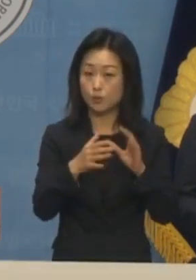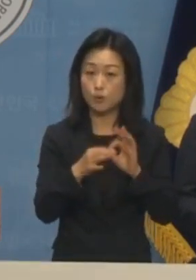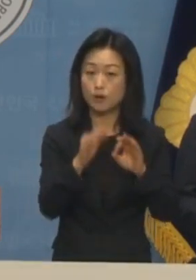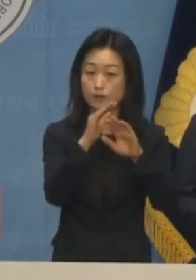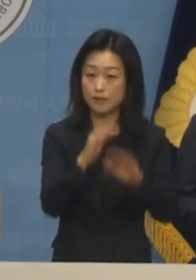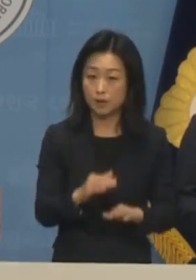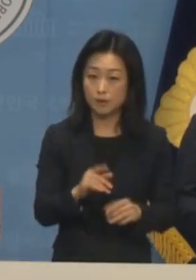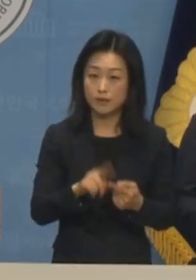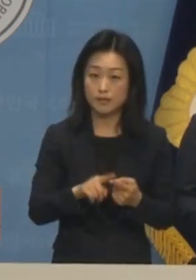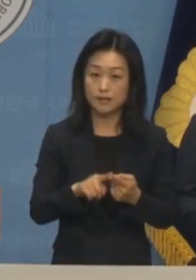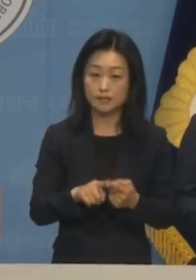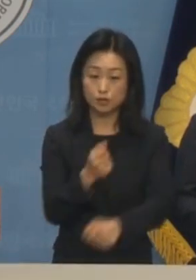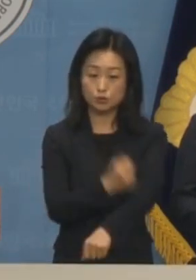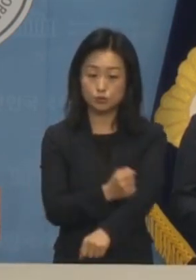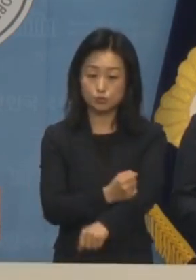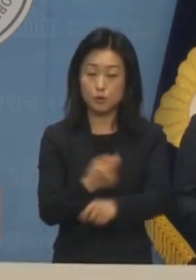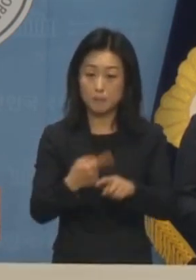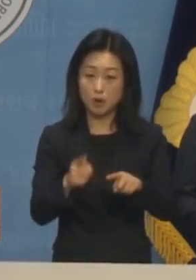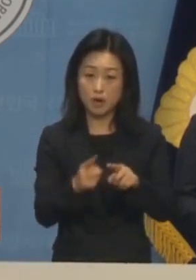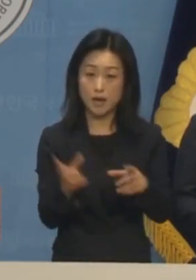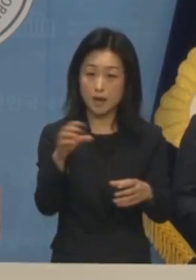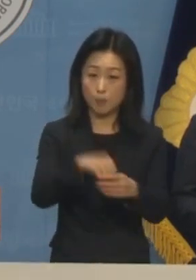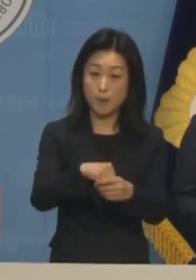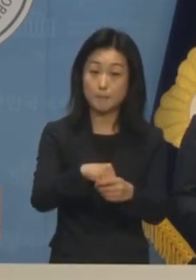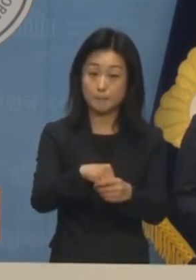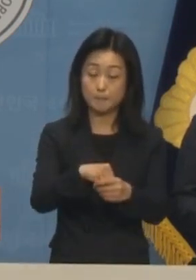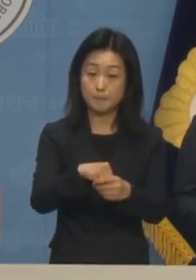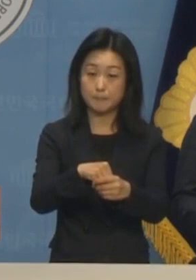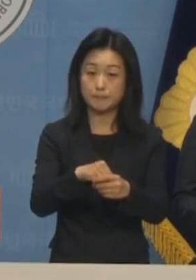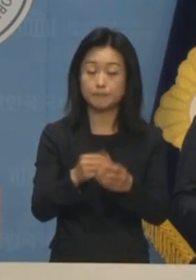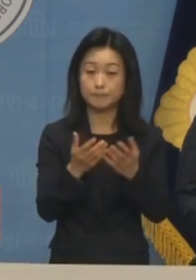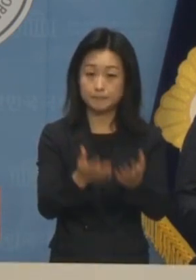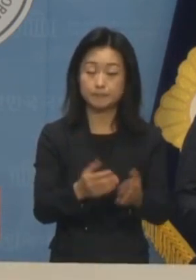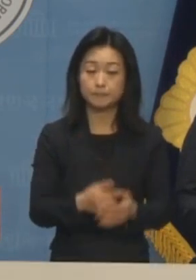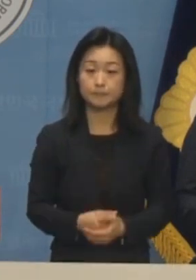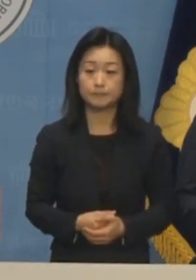사항을 성과평가에 반드시 포함하도록 만들었습니다.